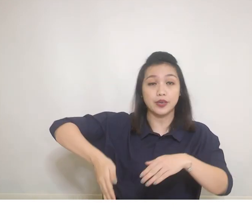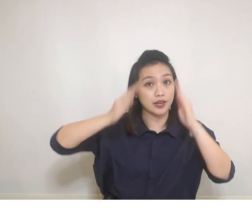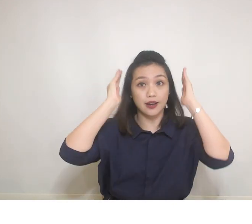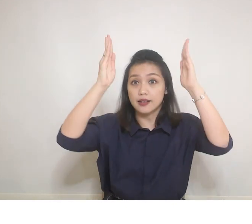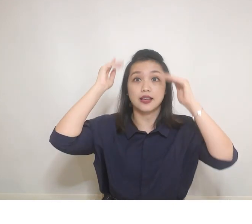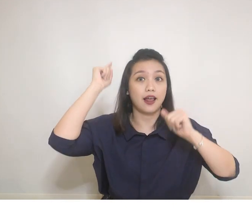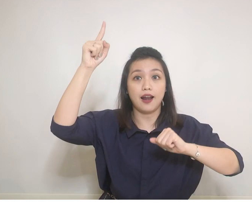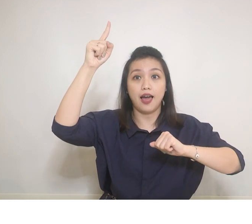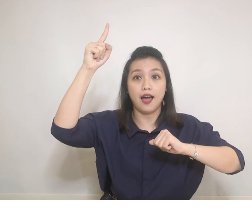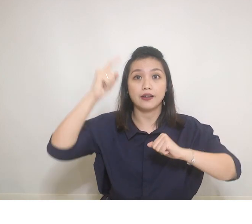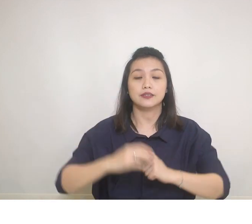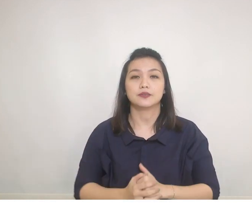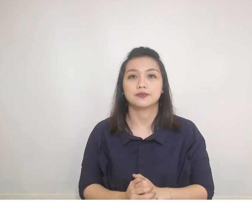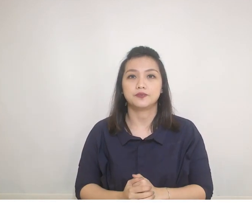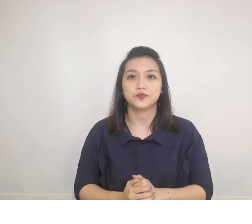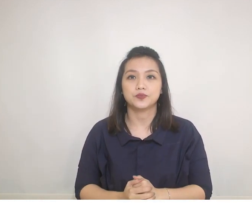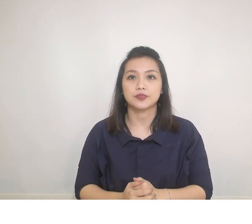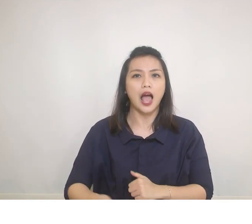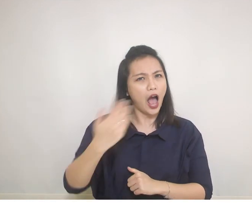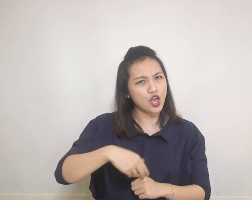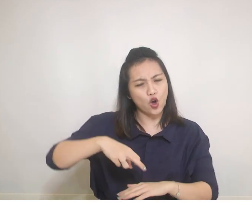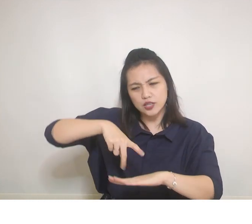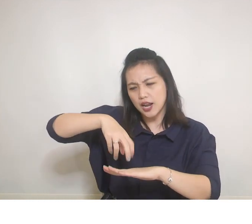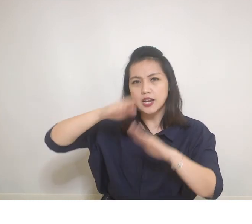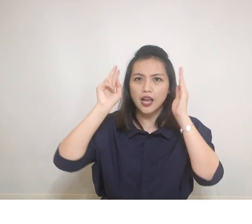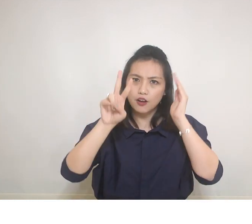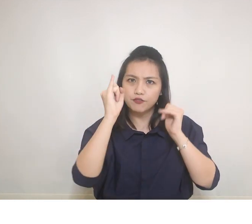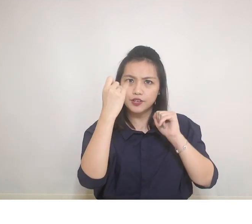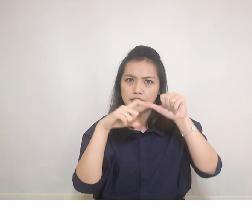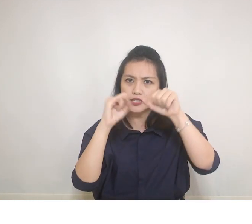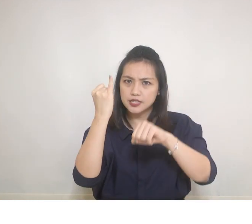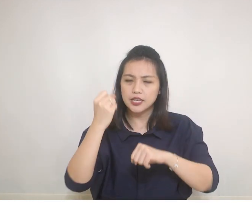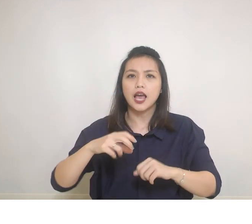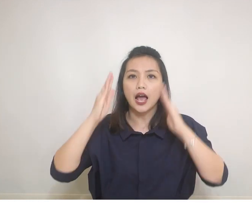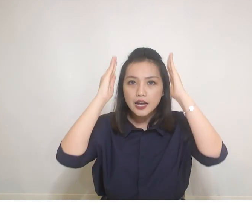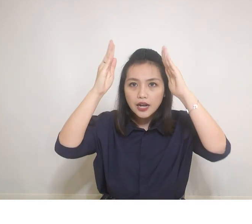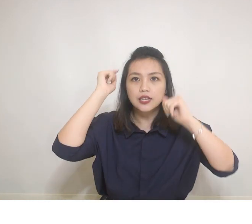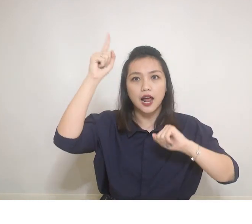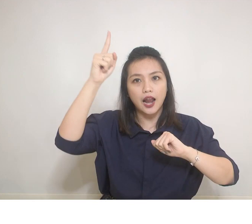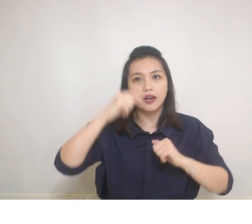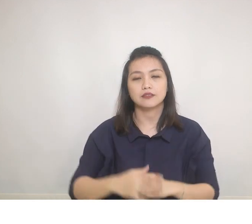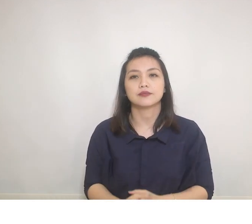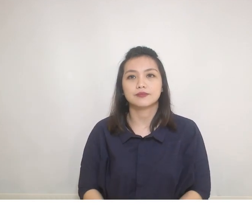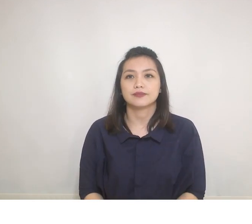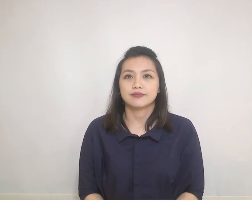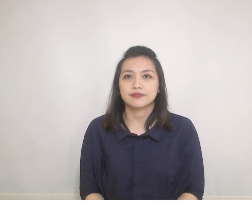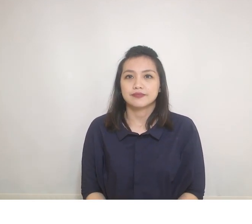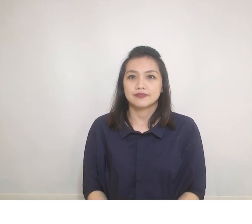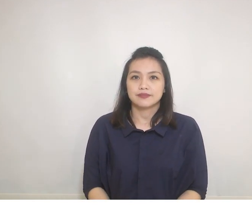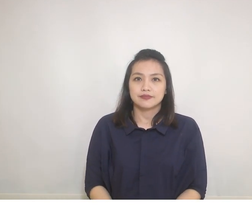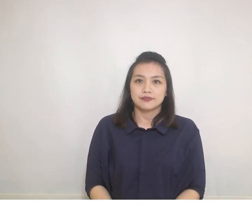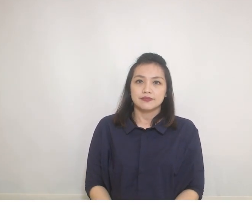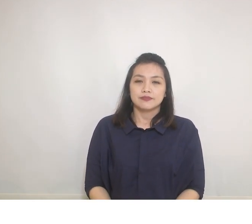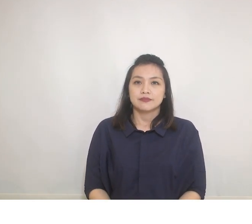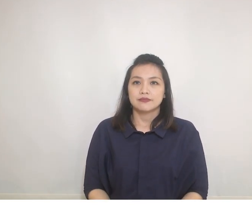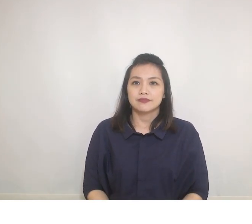menjalankan Matius 6.33, dan itu cara saya untuk dengan sengaja memilih untuk